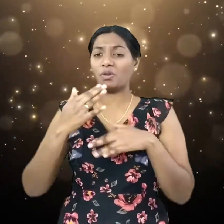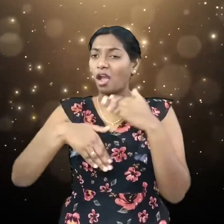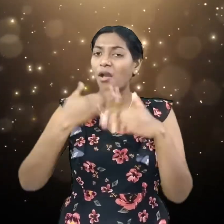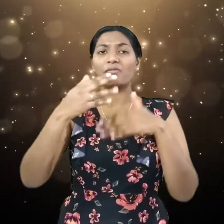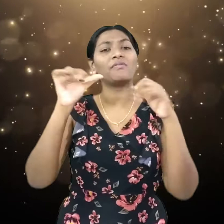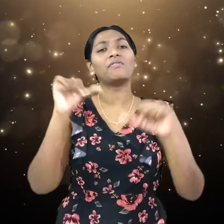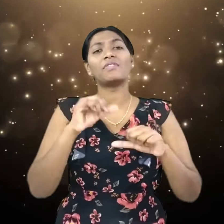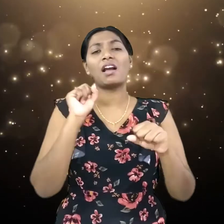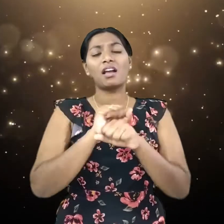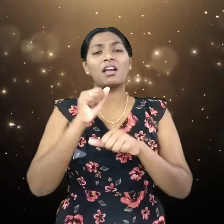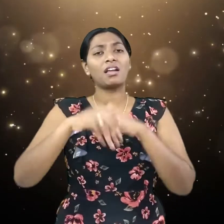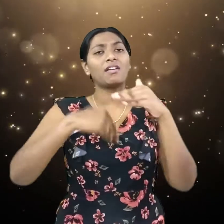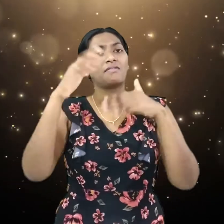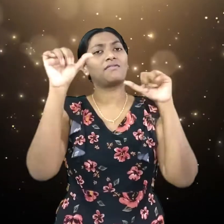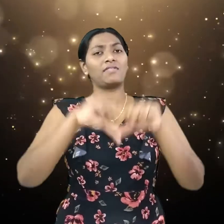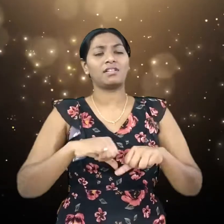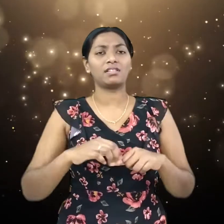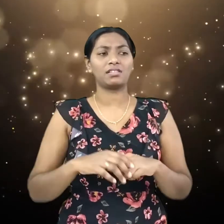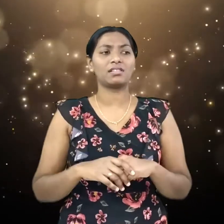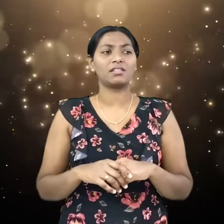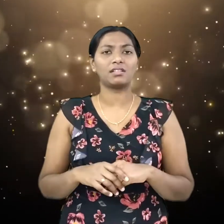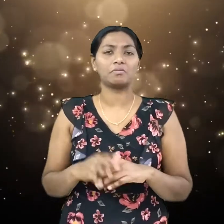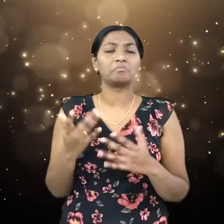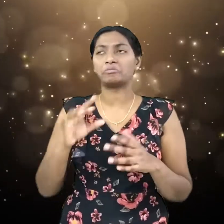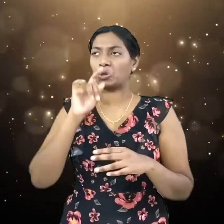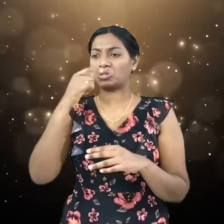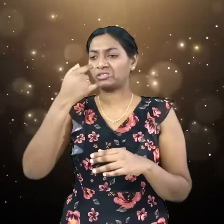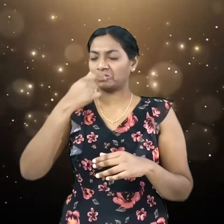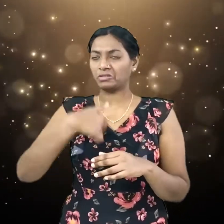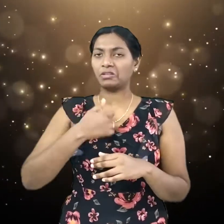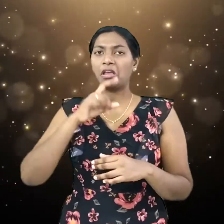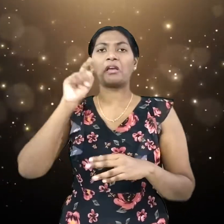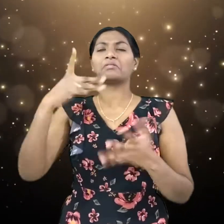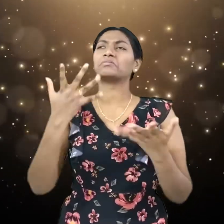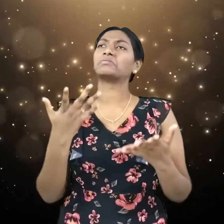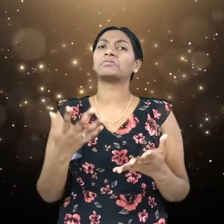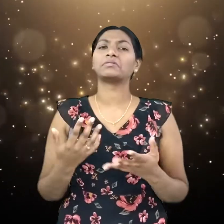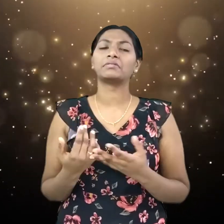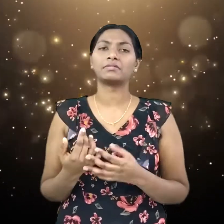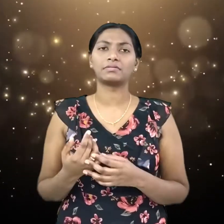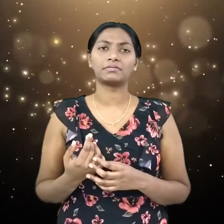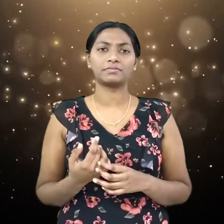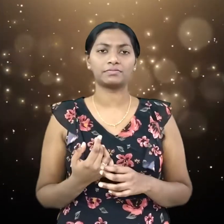है। They didn't ask God, परमेश्वर से उन्होंने पूछा नहीं,